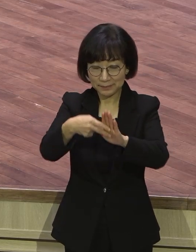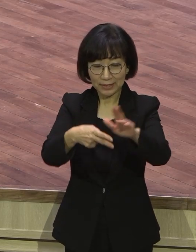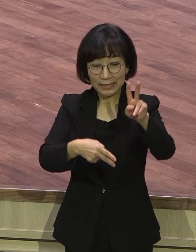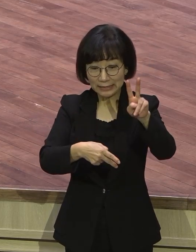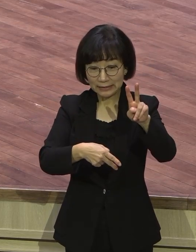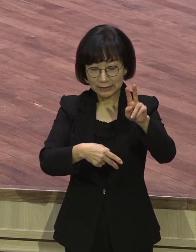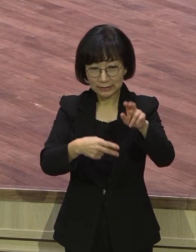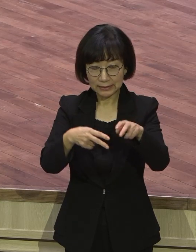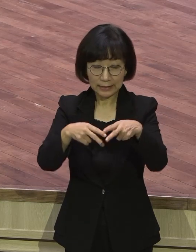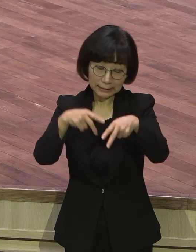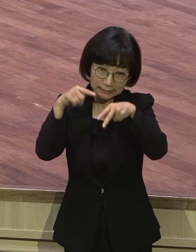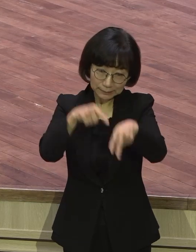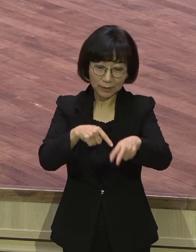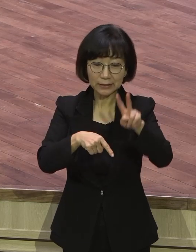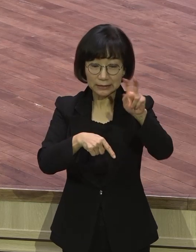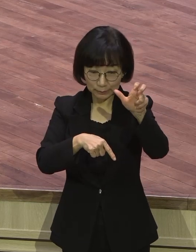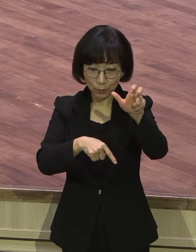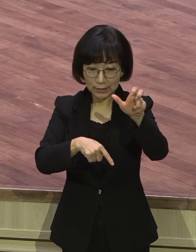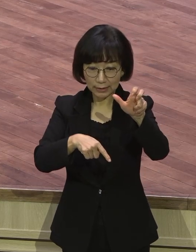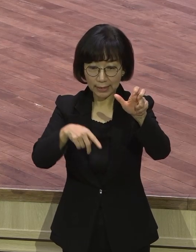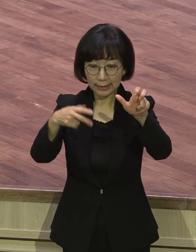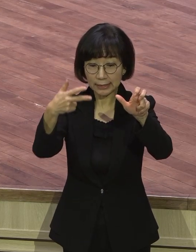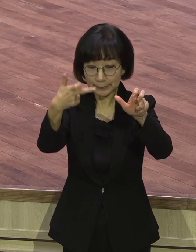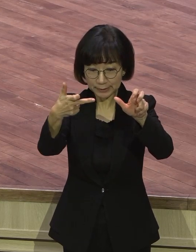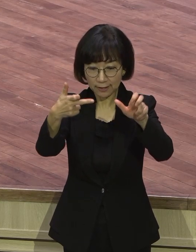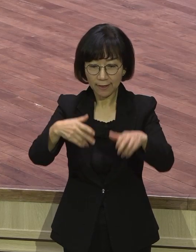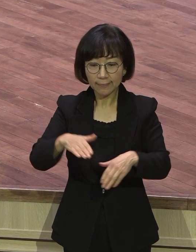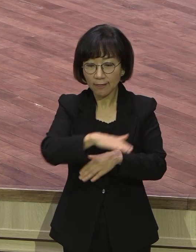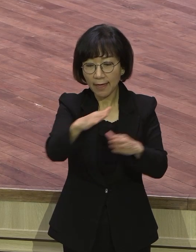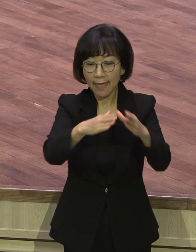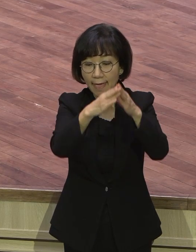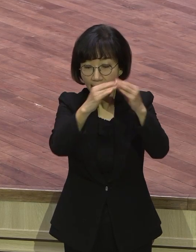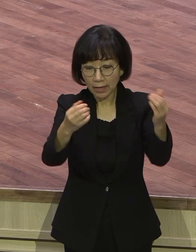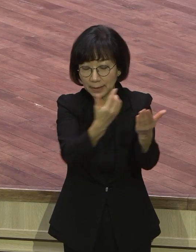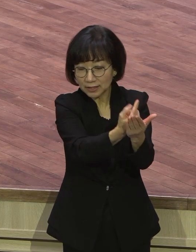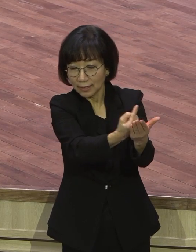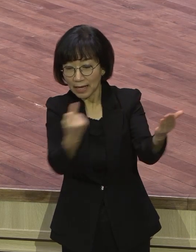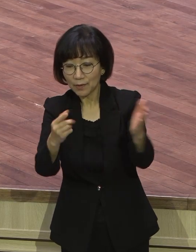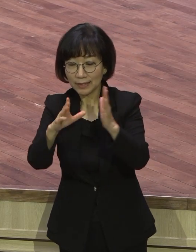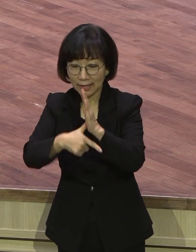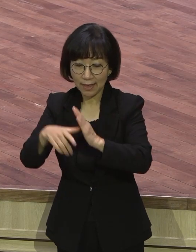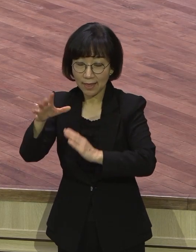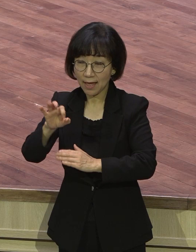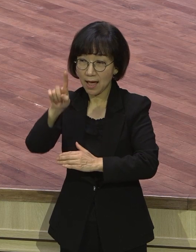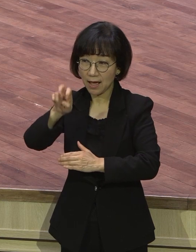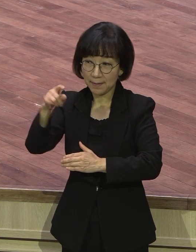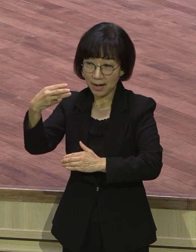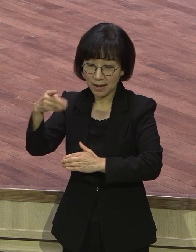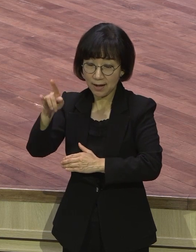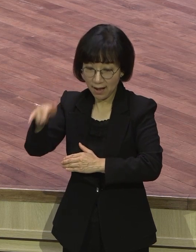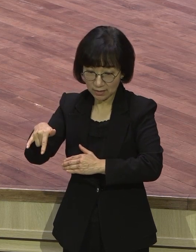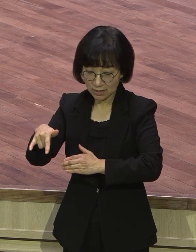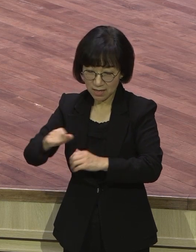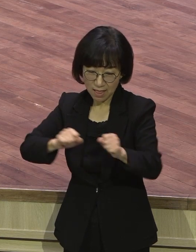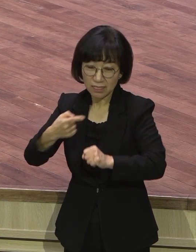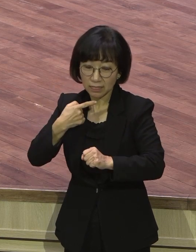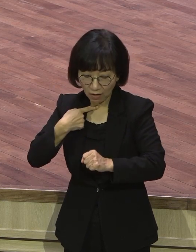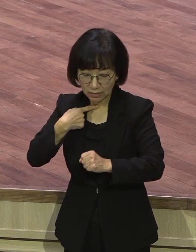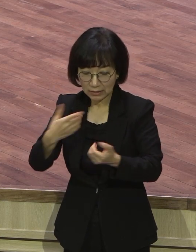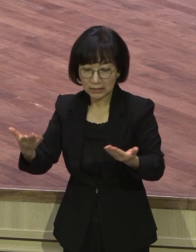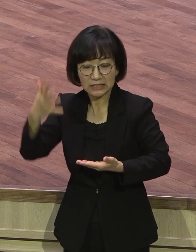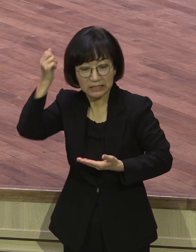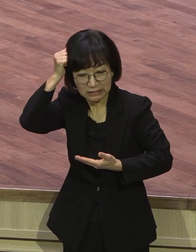18절에 이 사실이 밝히고 있어요 너희는 애굽에서 나오는 길에 암말렉 내게 행한 일을 기억하라 곧 그들이